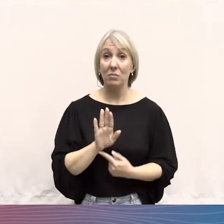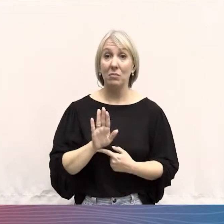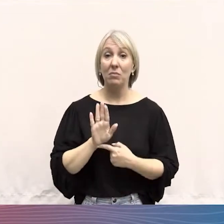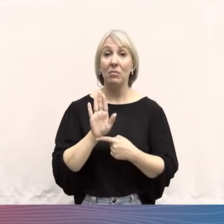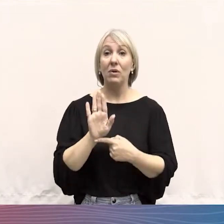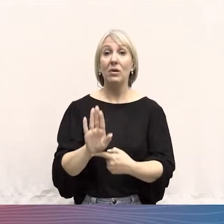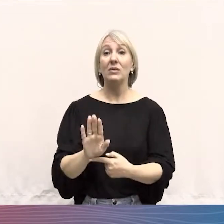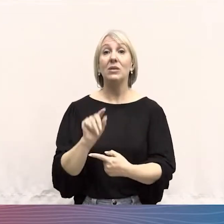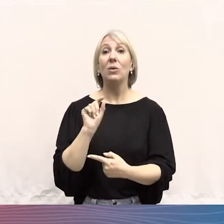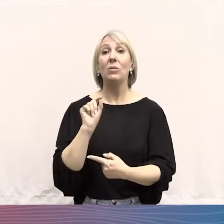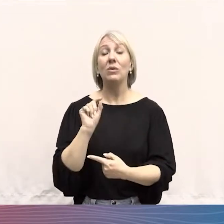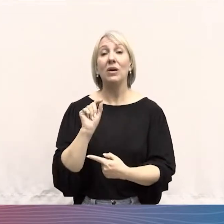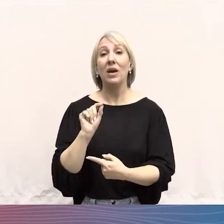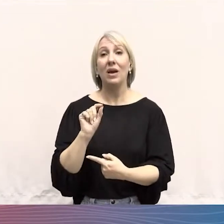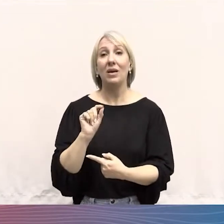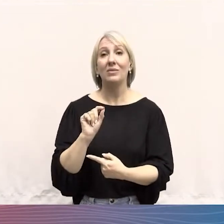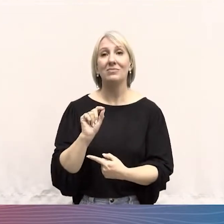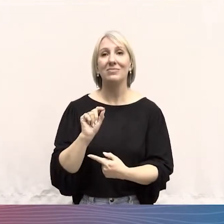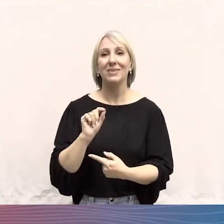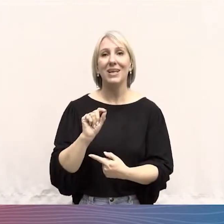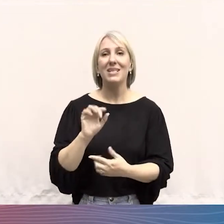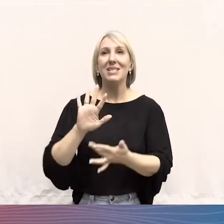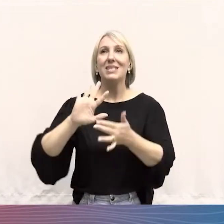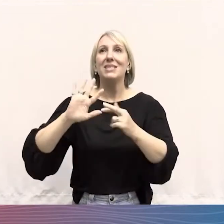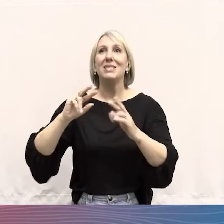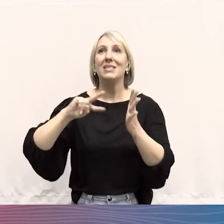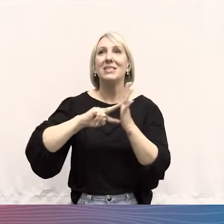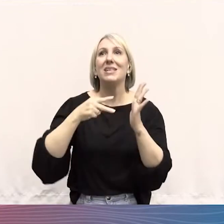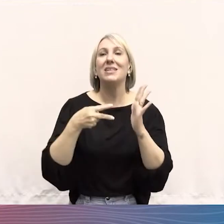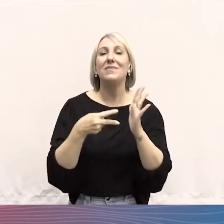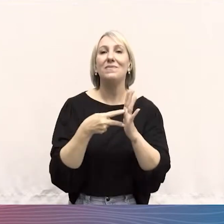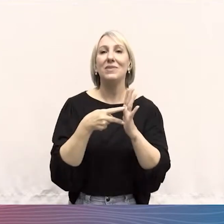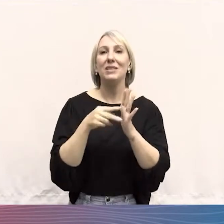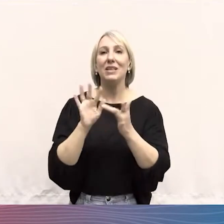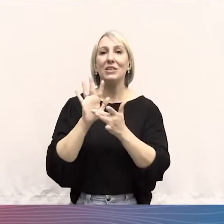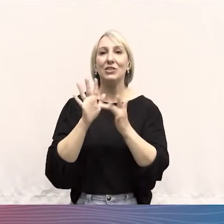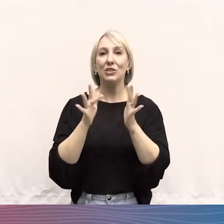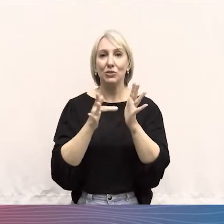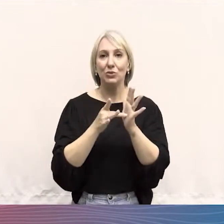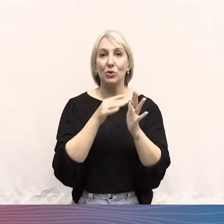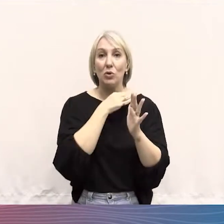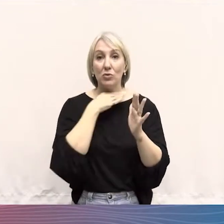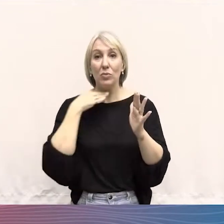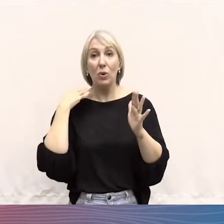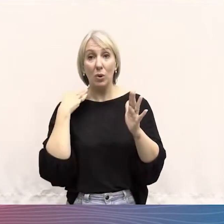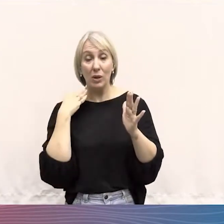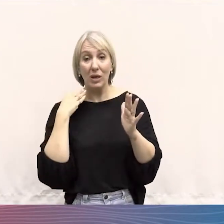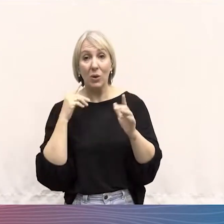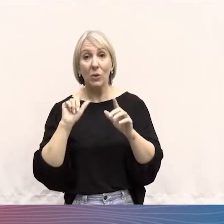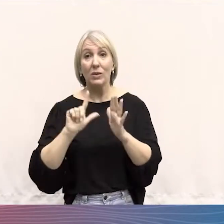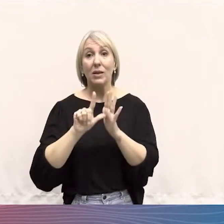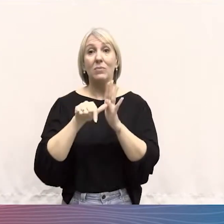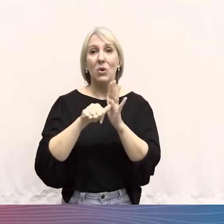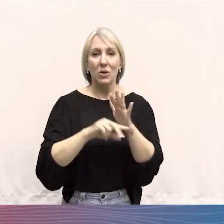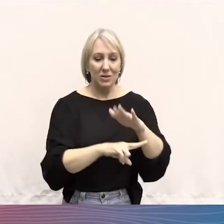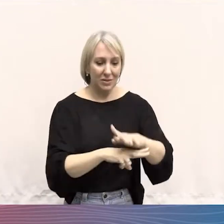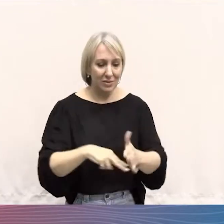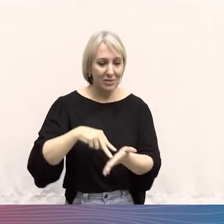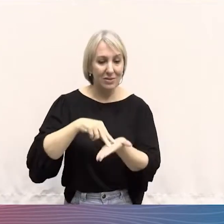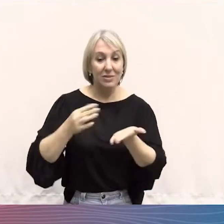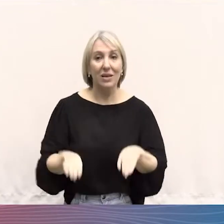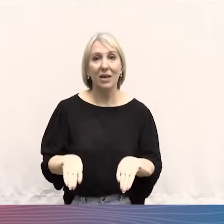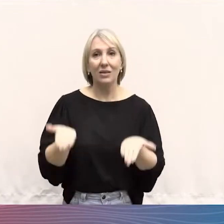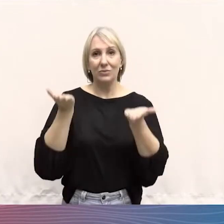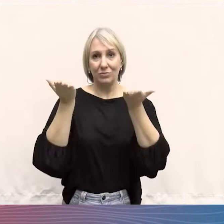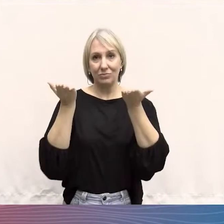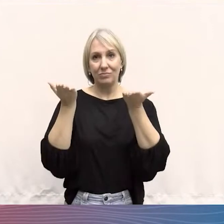da ressurreição do Senhor. Claro, primeiro vem a morte, depois vem a ressurreição. Irmão Pedro disse